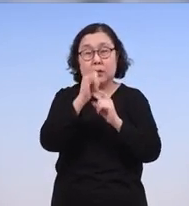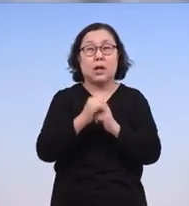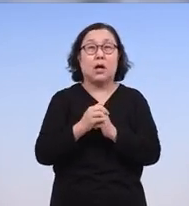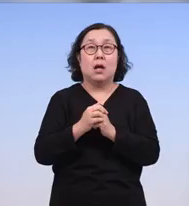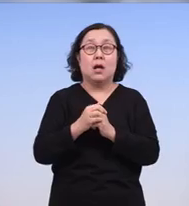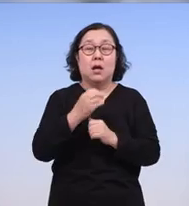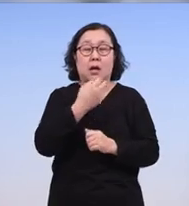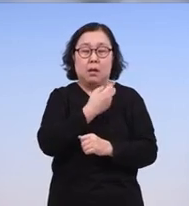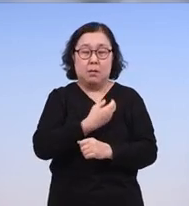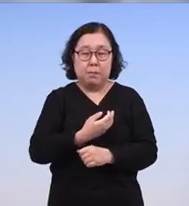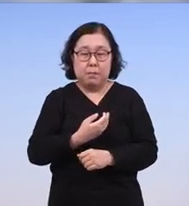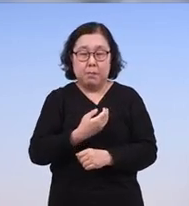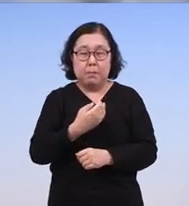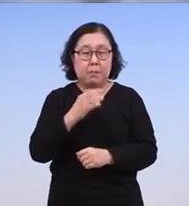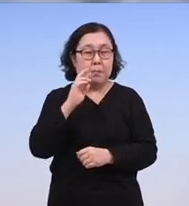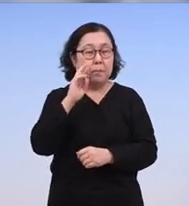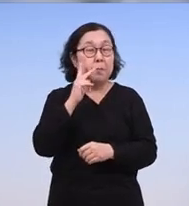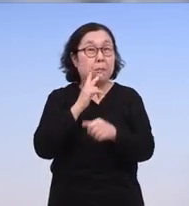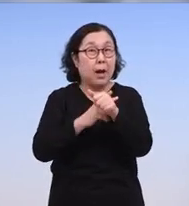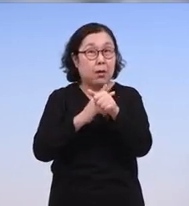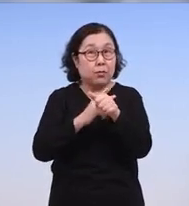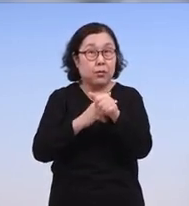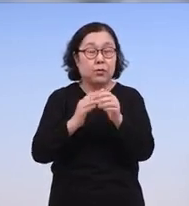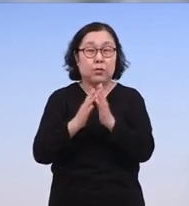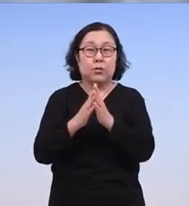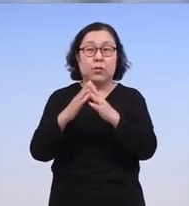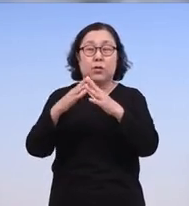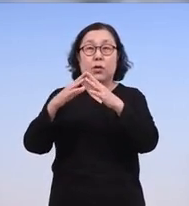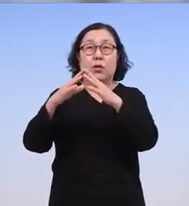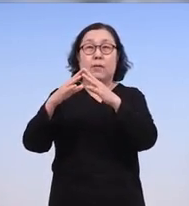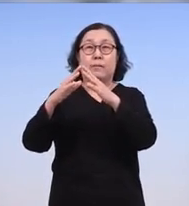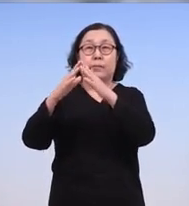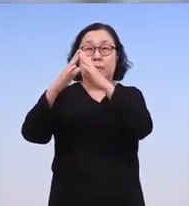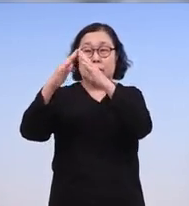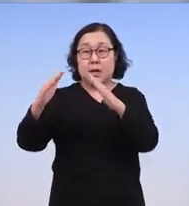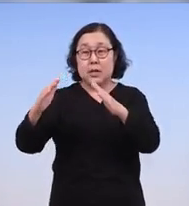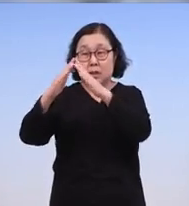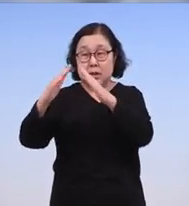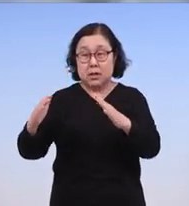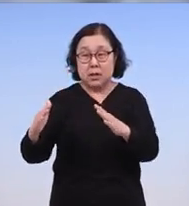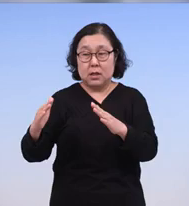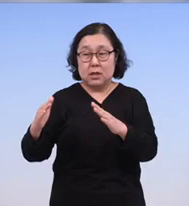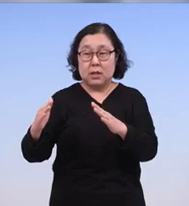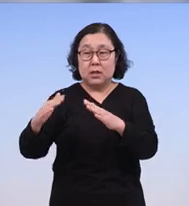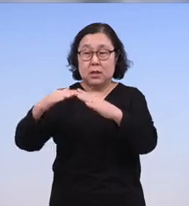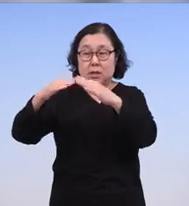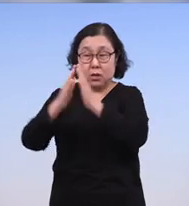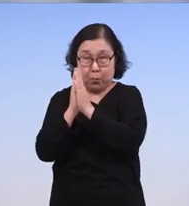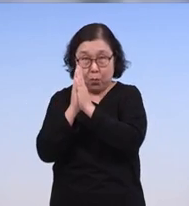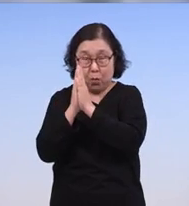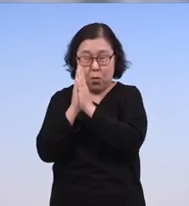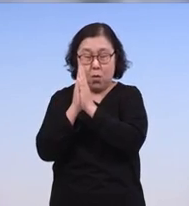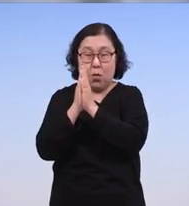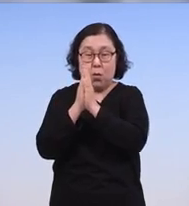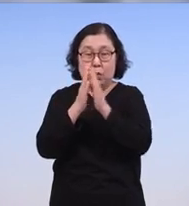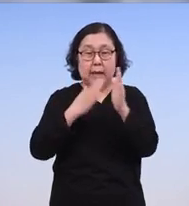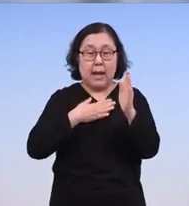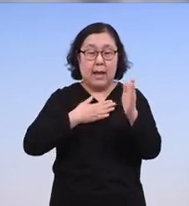있습니다. 심지어 사도 바울은 죽음을 텐트를 걷고 이제 본향으로 가는 거라고 이렇게 이해를 하고